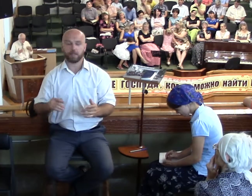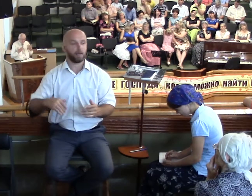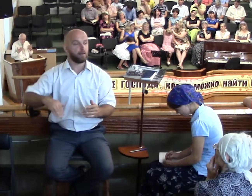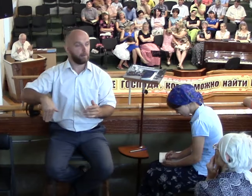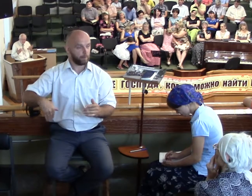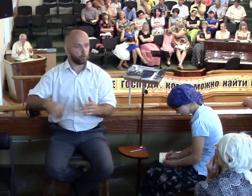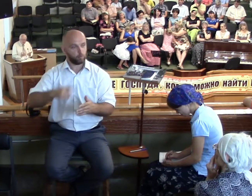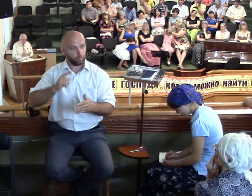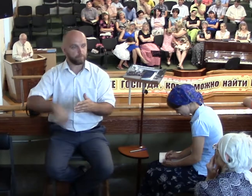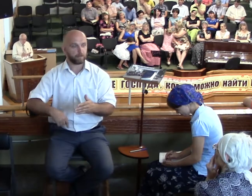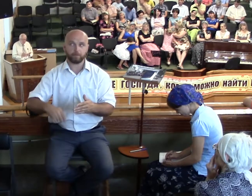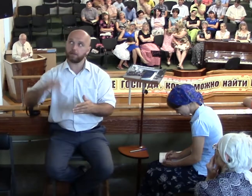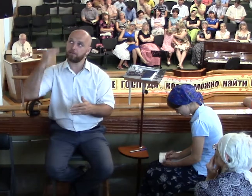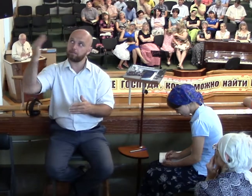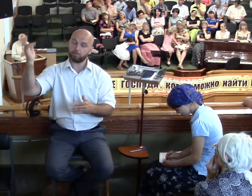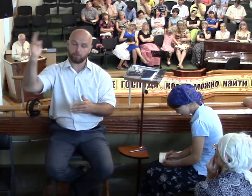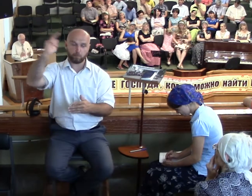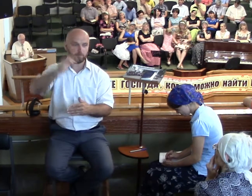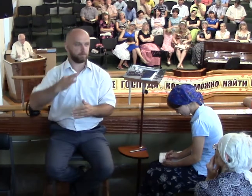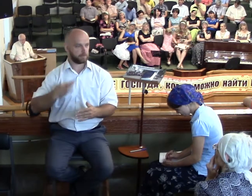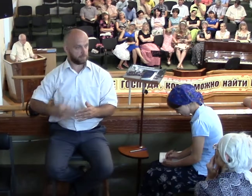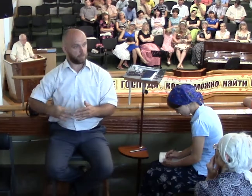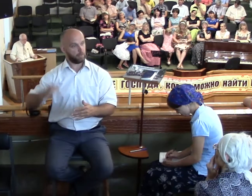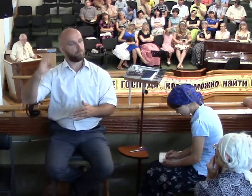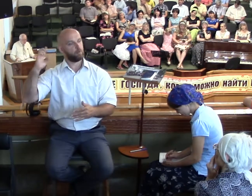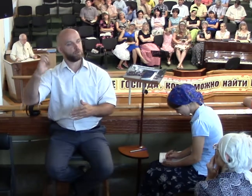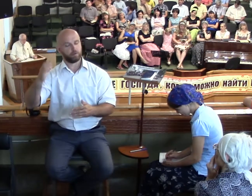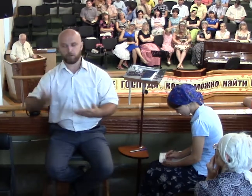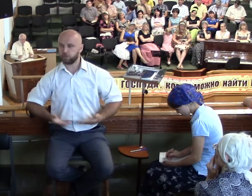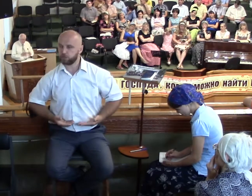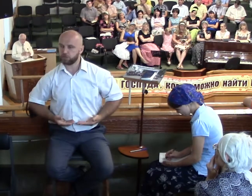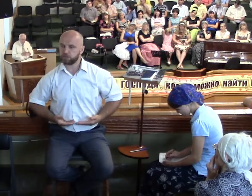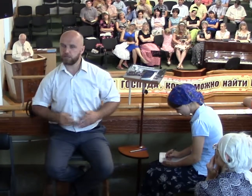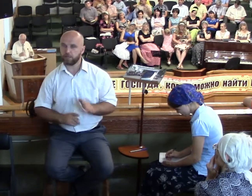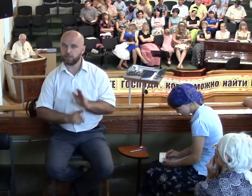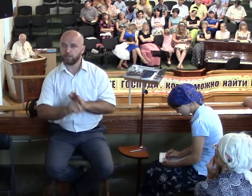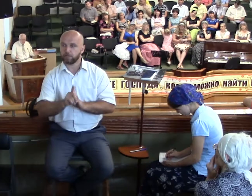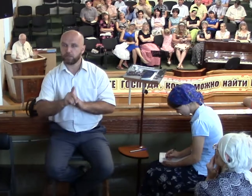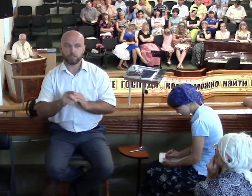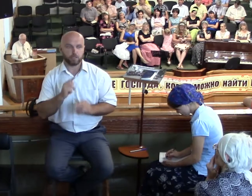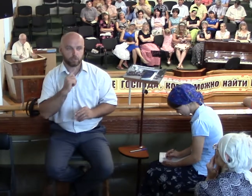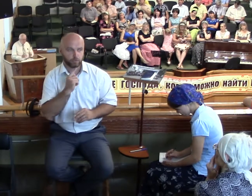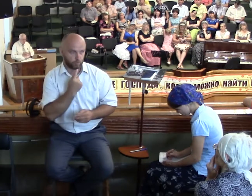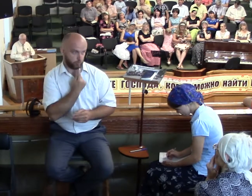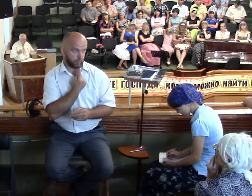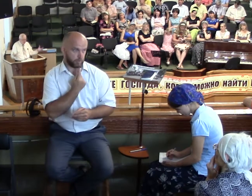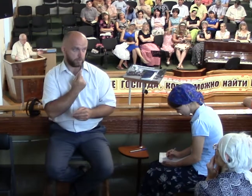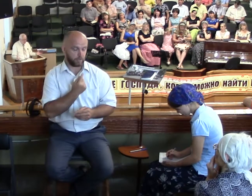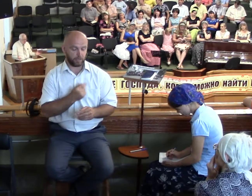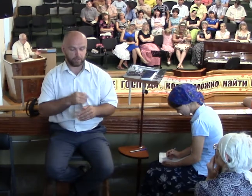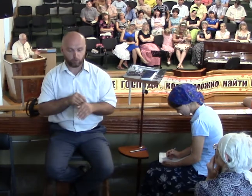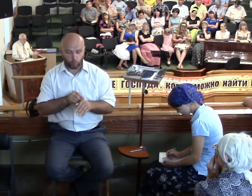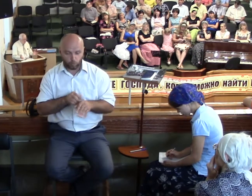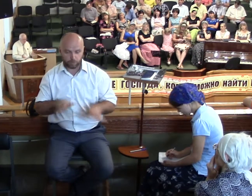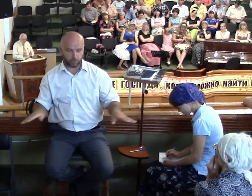они уверовали в Мессию. Их жизнь стала труднее. В Иерусалиме невозможно было жить. Им пришлось убегать